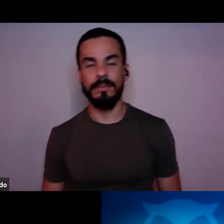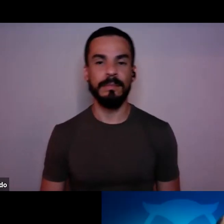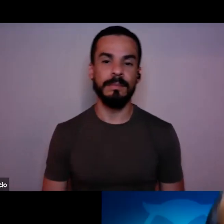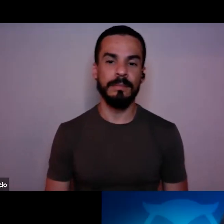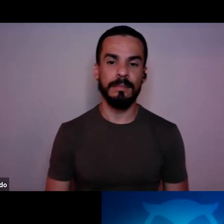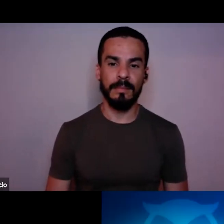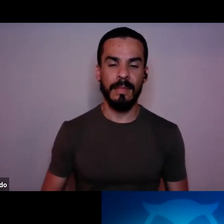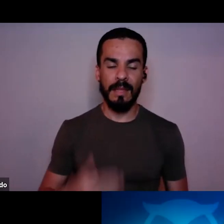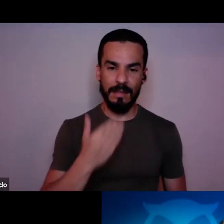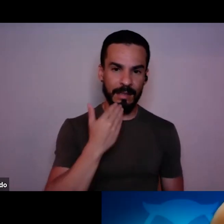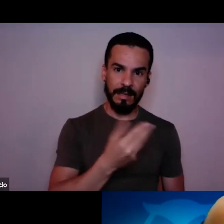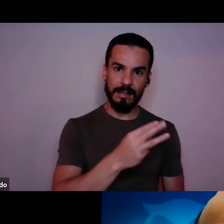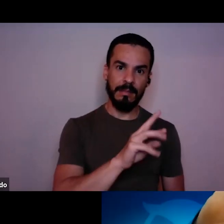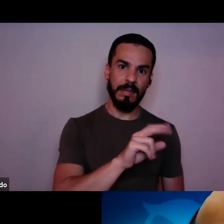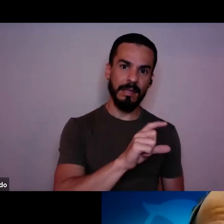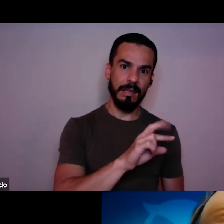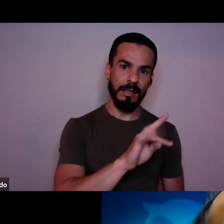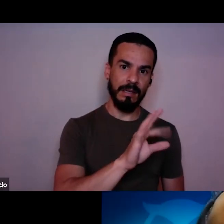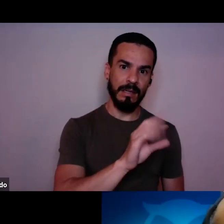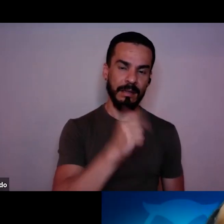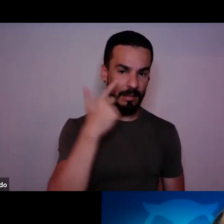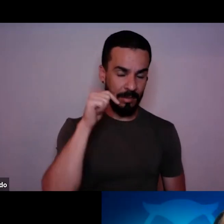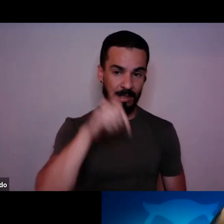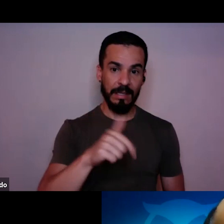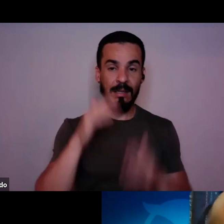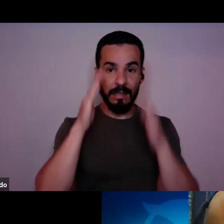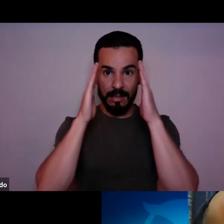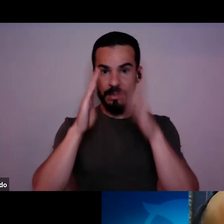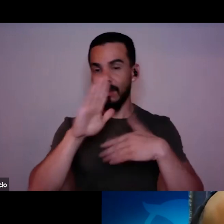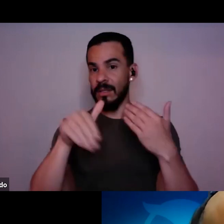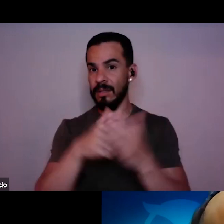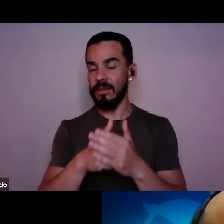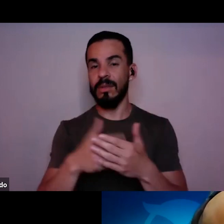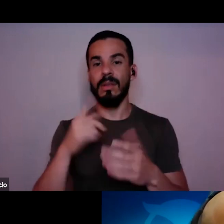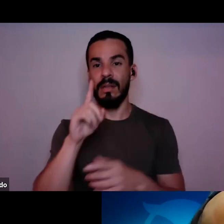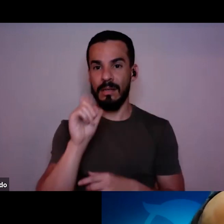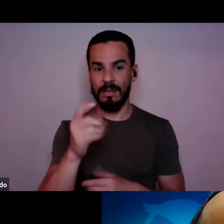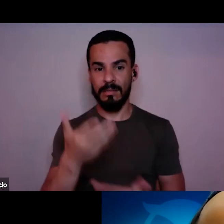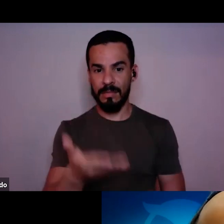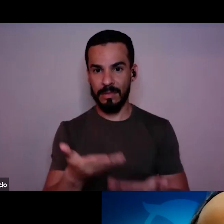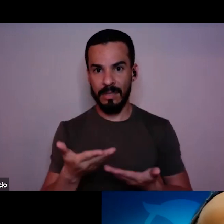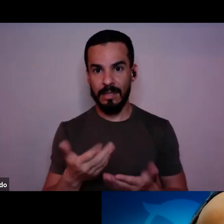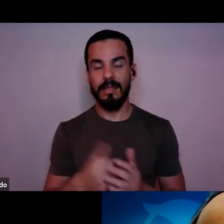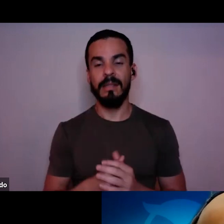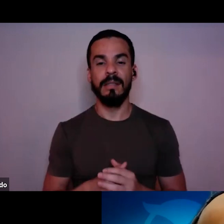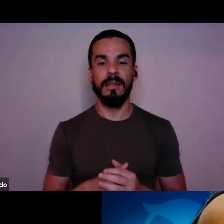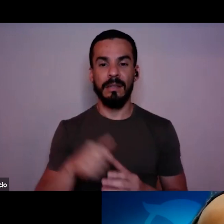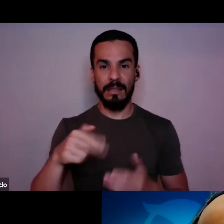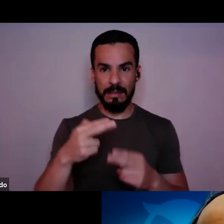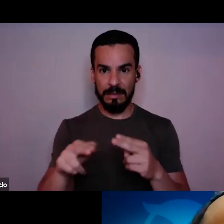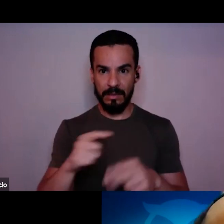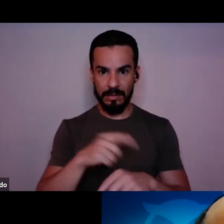Margarita Muchas gracias por por esta por la atención de todas las preguntas que has que has realizado en este rato